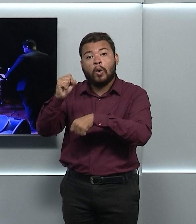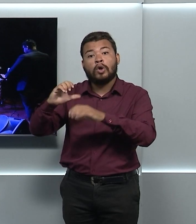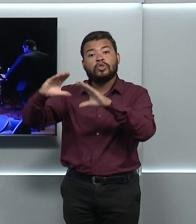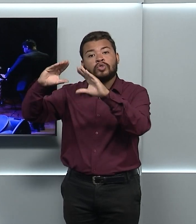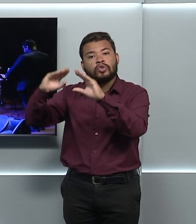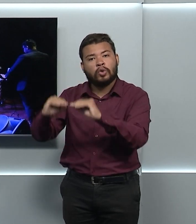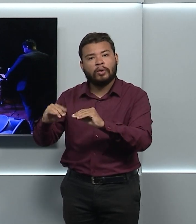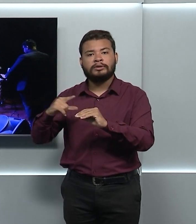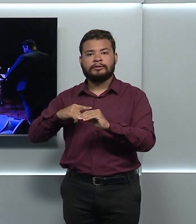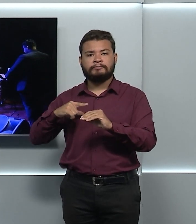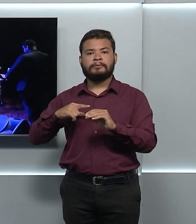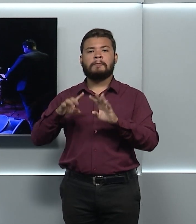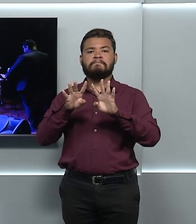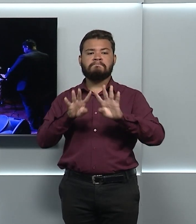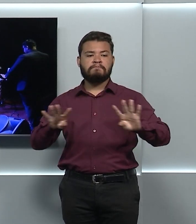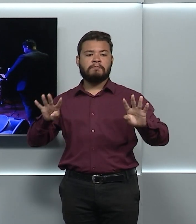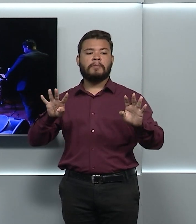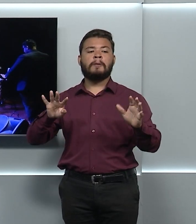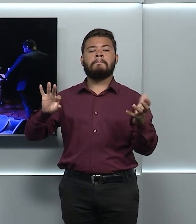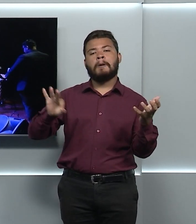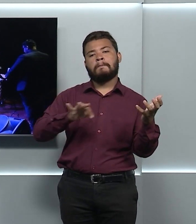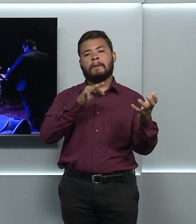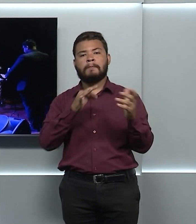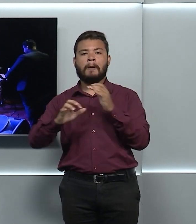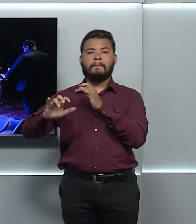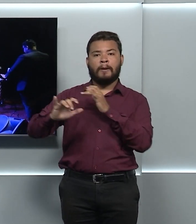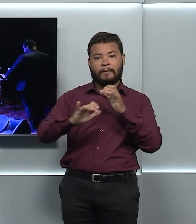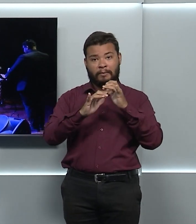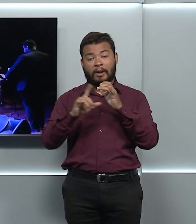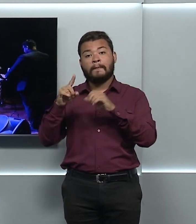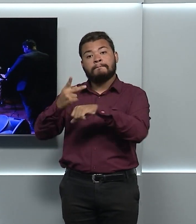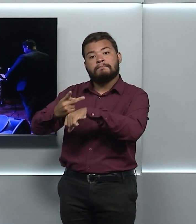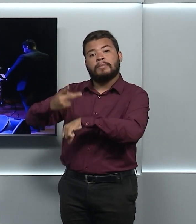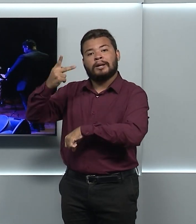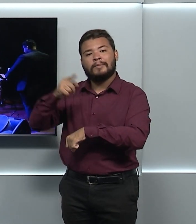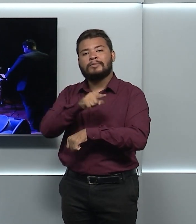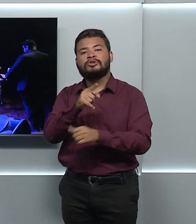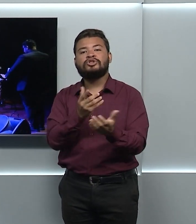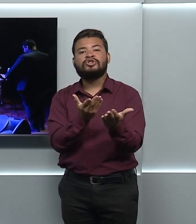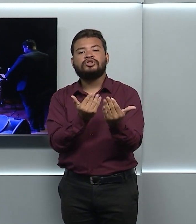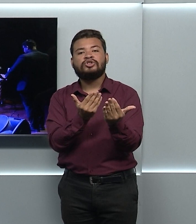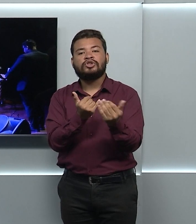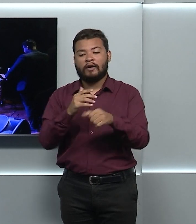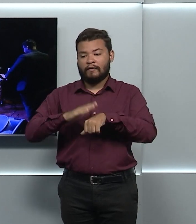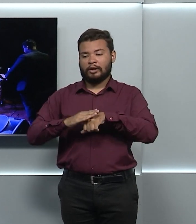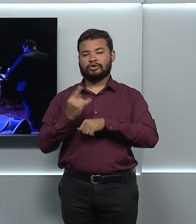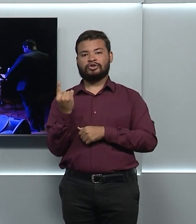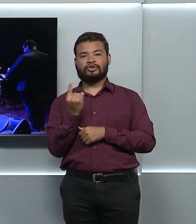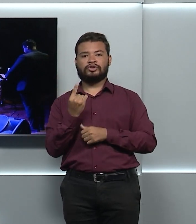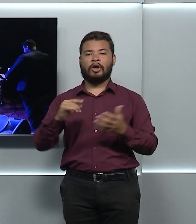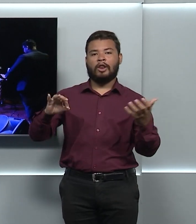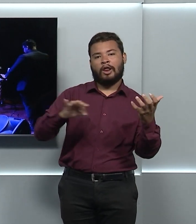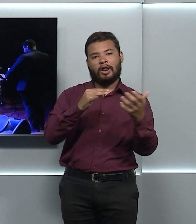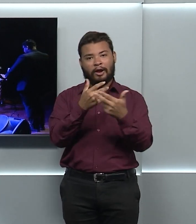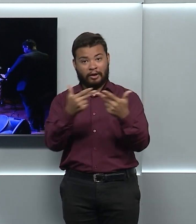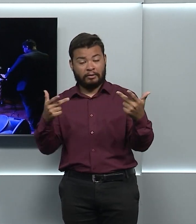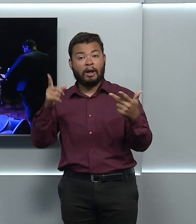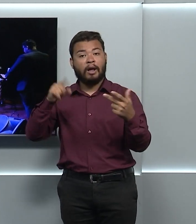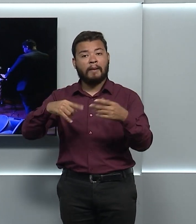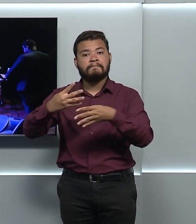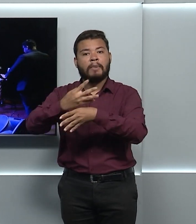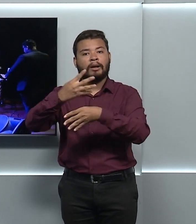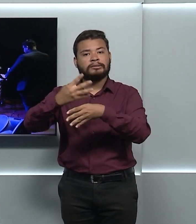de premiação do Concurso Nacional Jovens Solistas, da Escola do Futuro em Artes Basileu França.